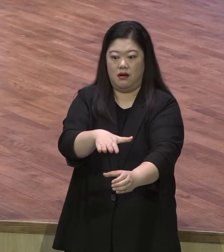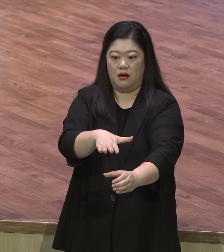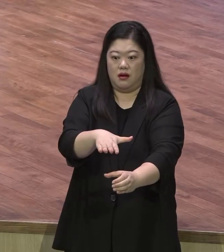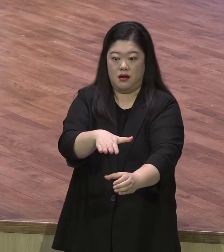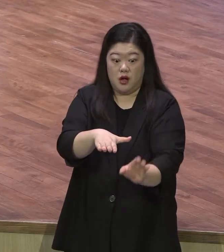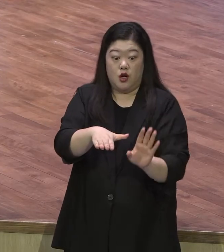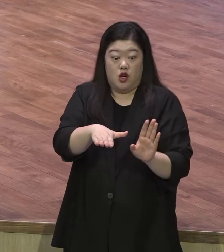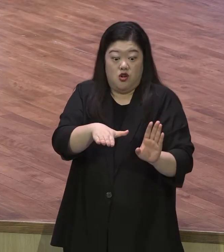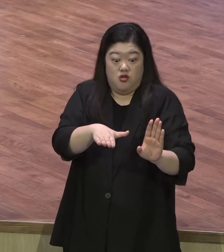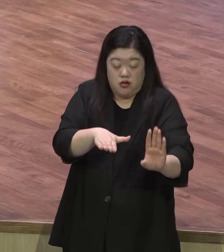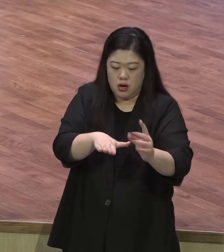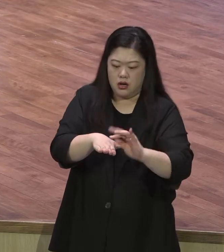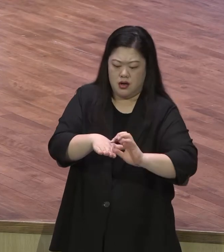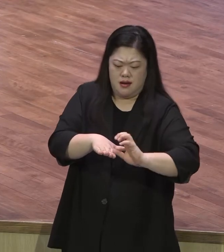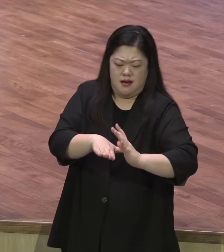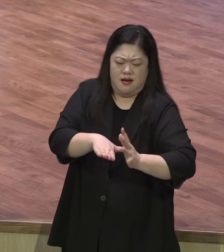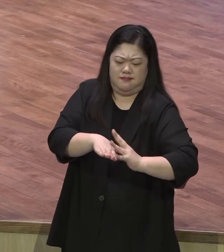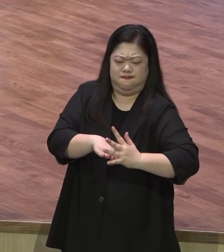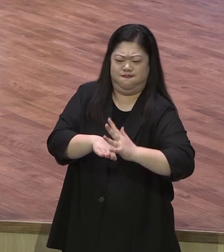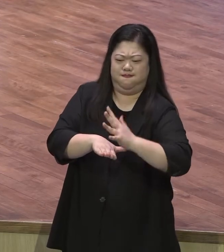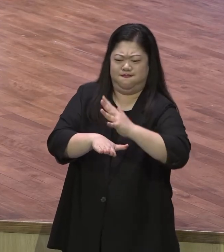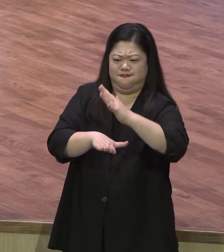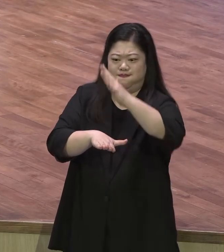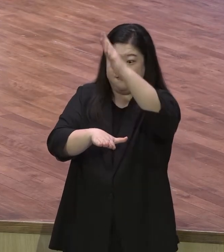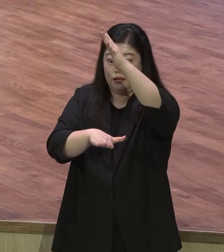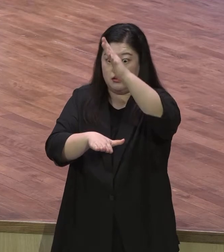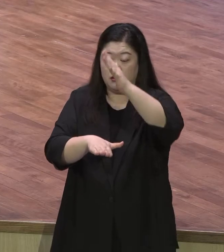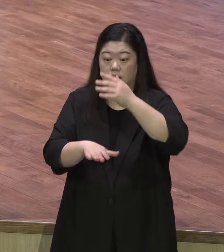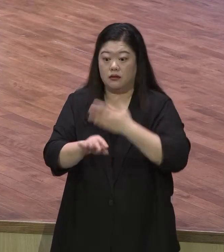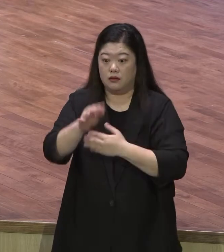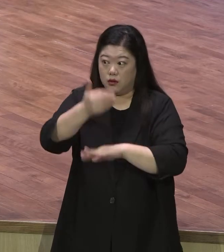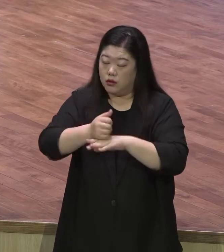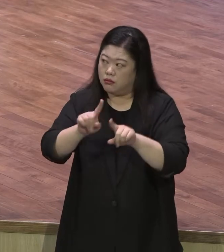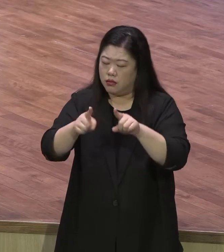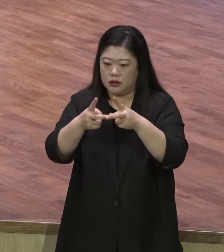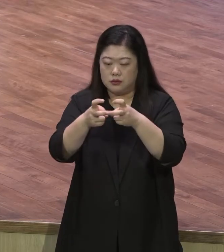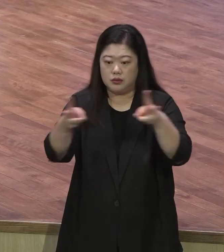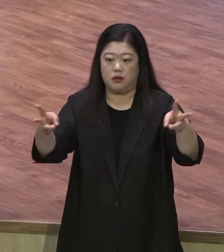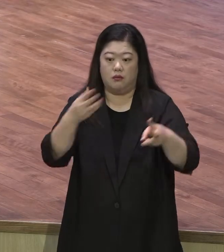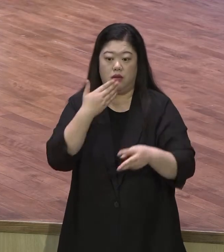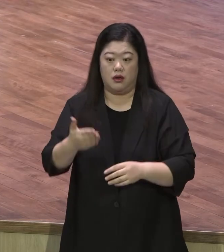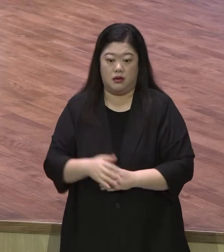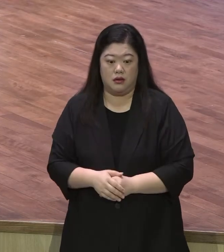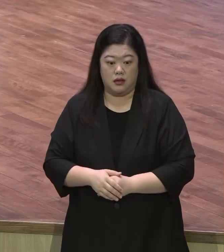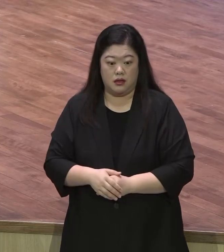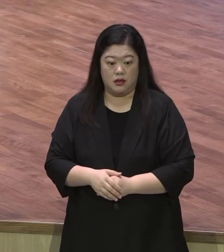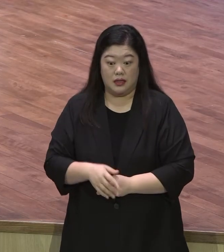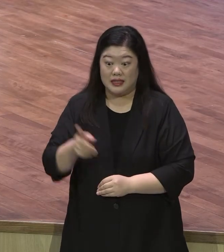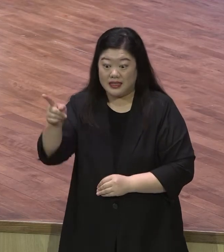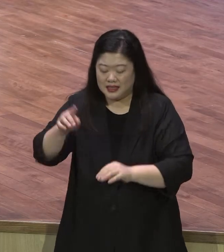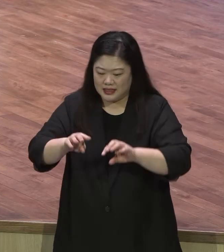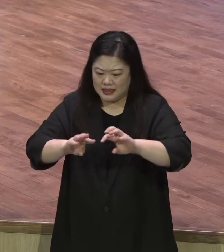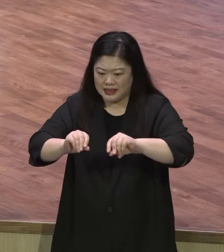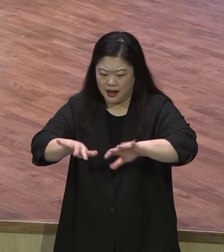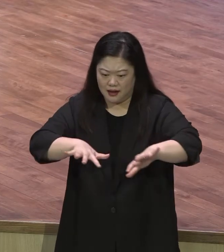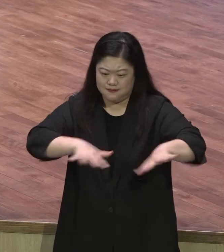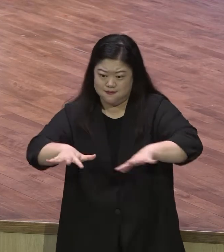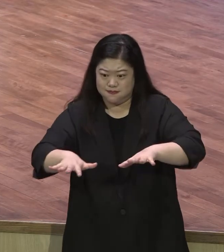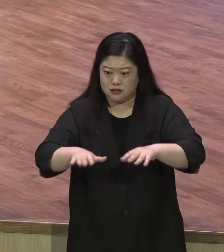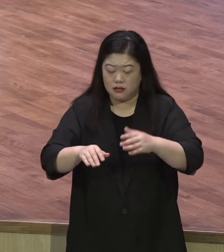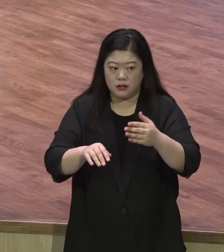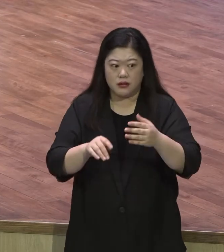그러니까 각종 신기술 세계적인 신기술이 다 집약돼서 진도 9 지진 나도